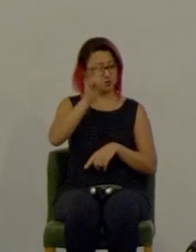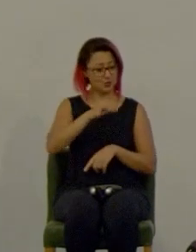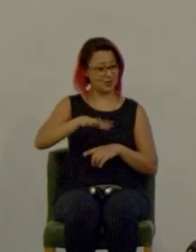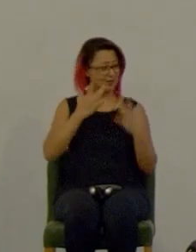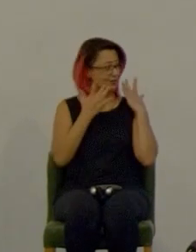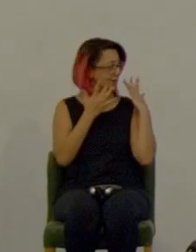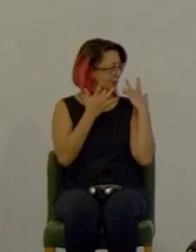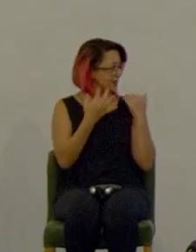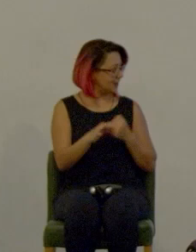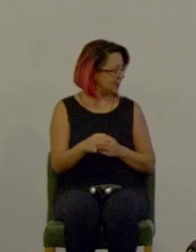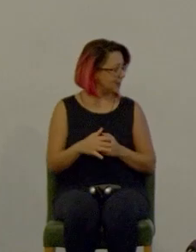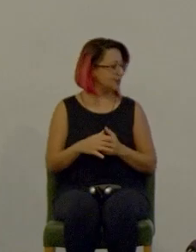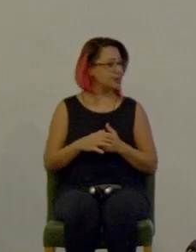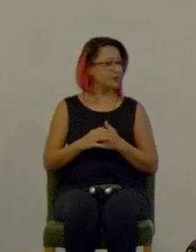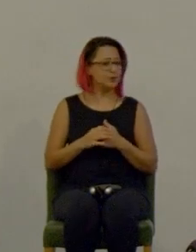teatro, né? E